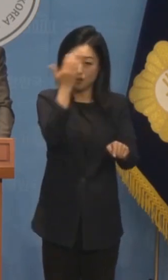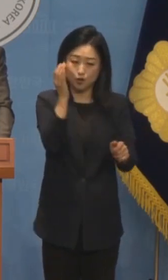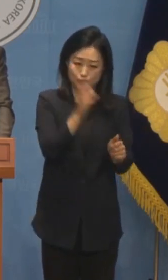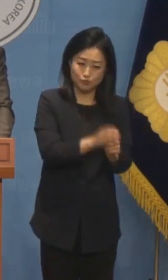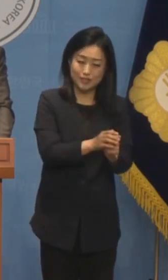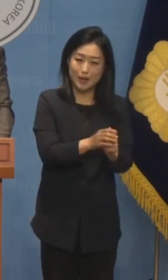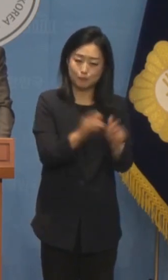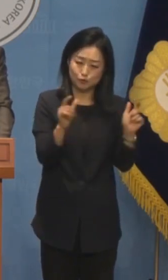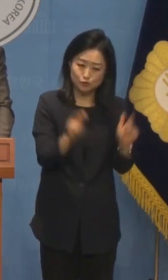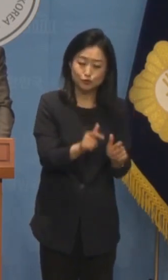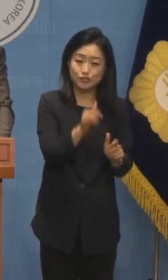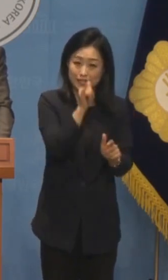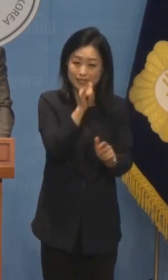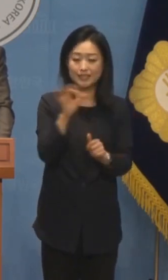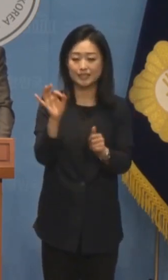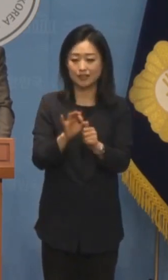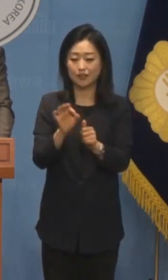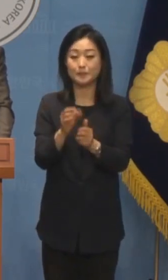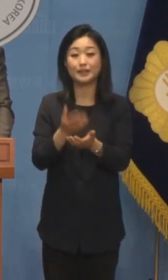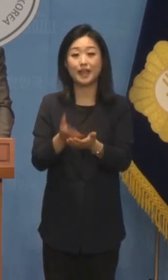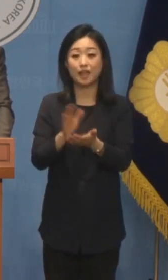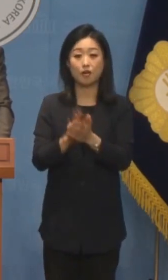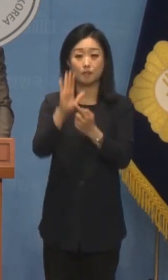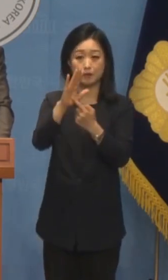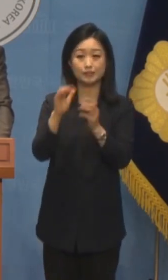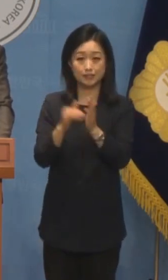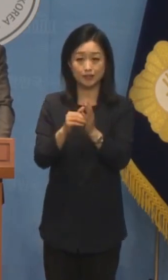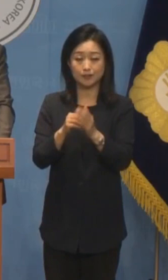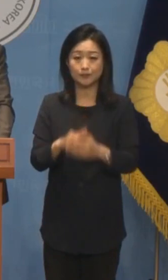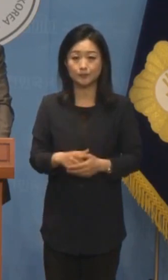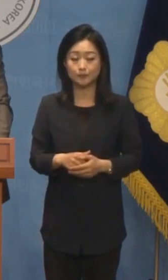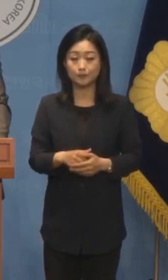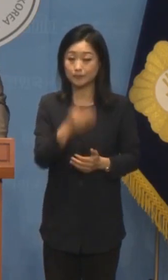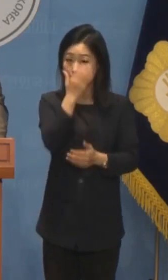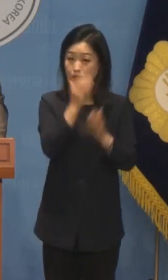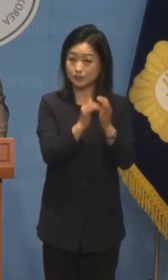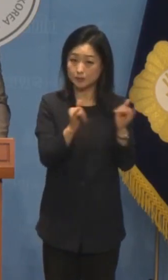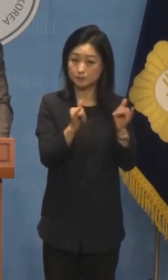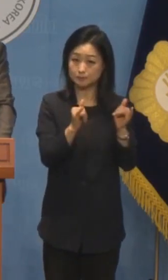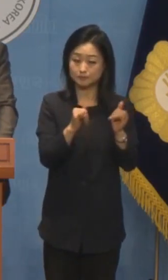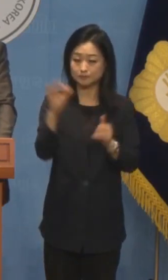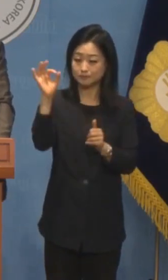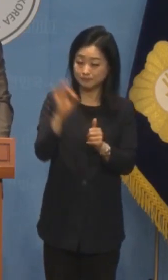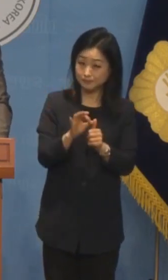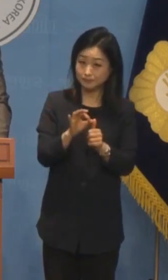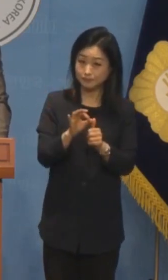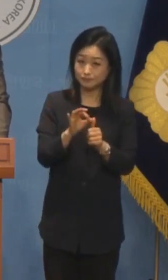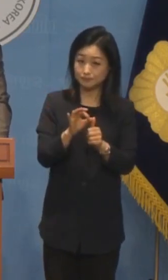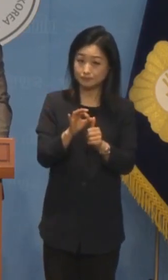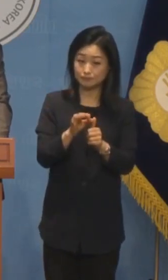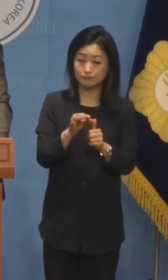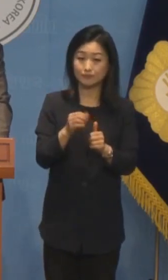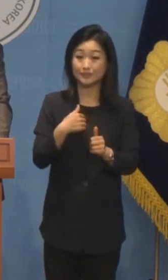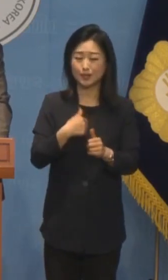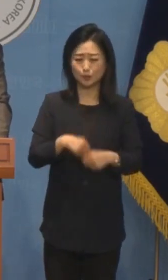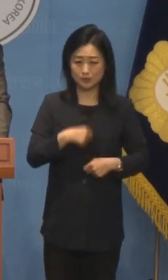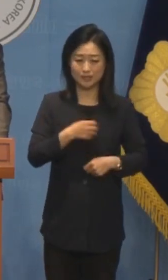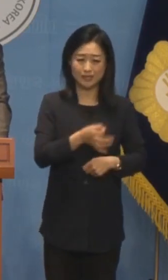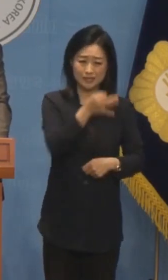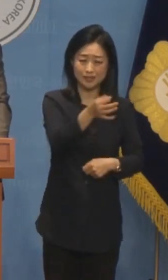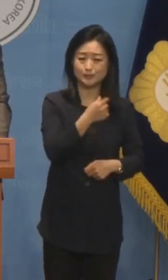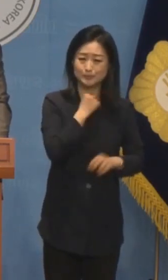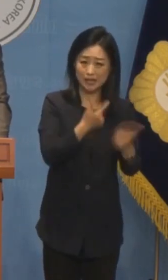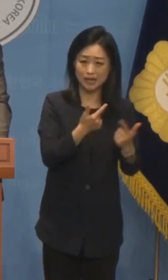지속 가능한 형태로의 연금 개혁안 골자를 발표했습니다. 우리 청년들은 연금 내지도 않고 받지도 않고